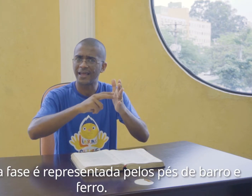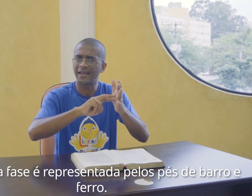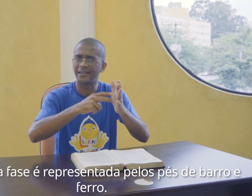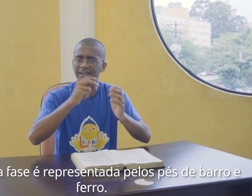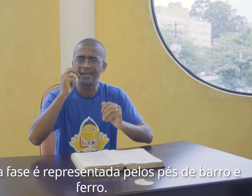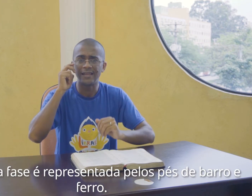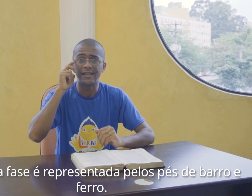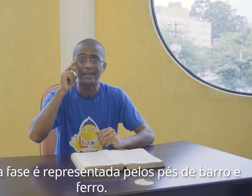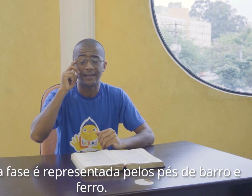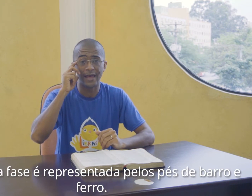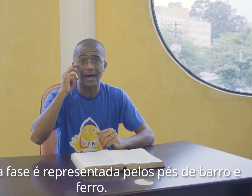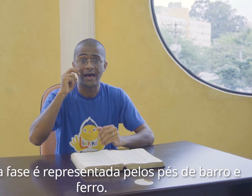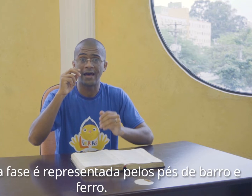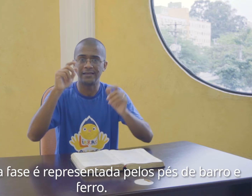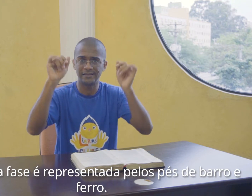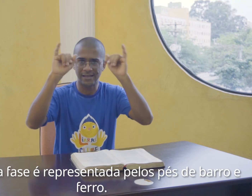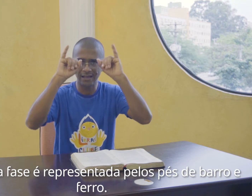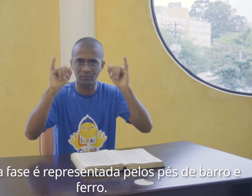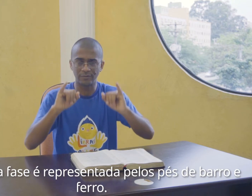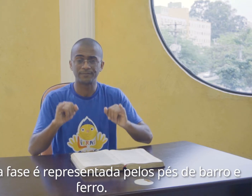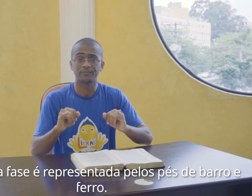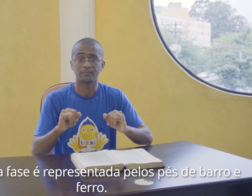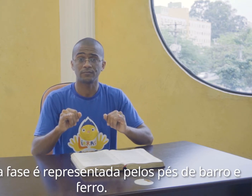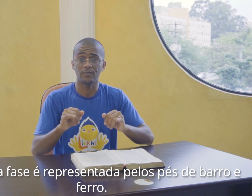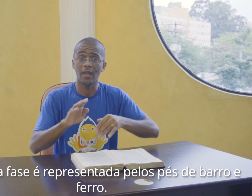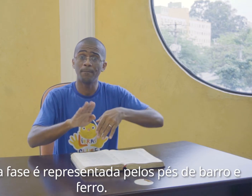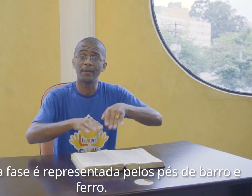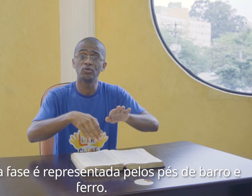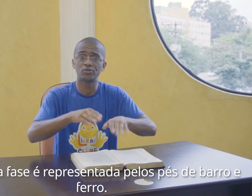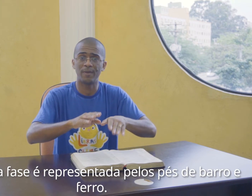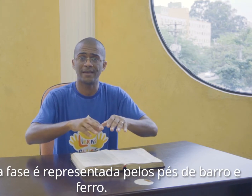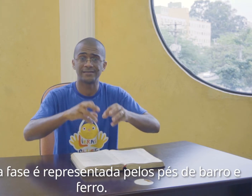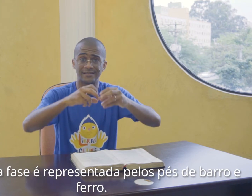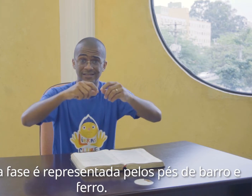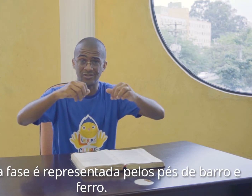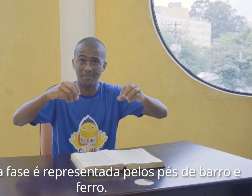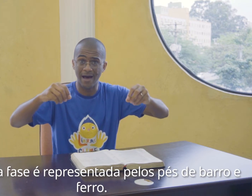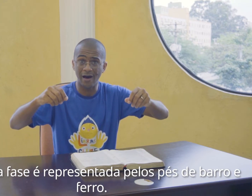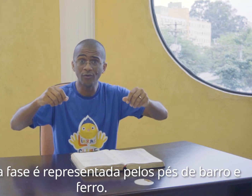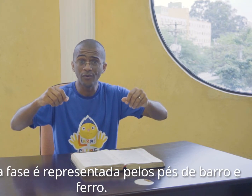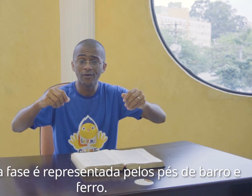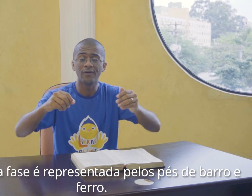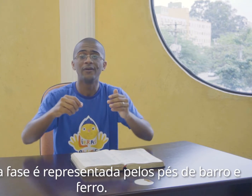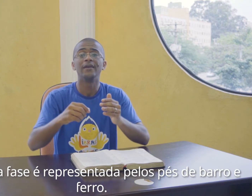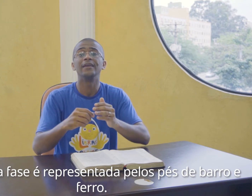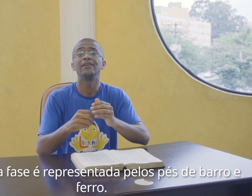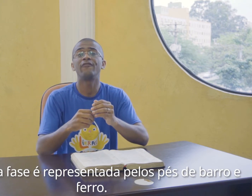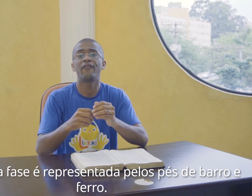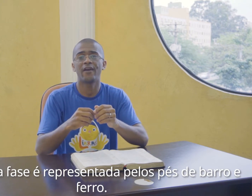representada ali na estátua pelos pés de barro e ferro,